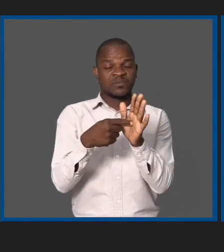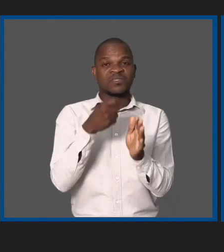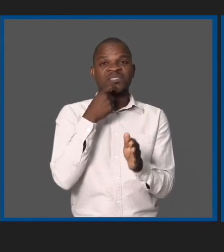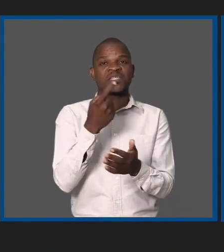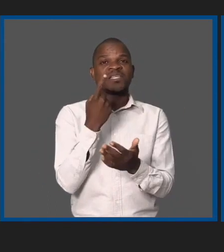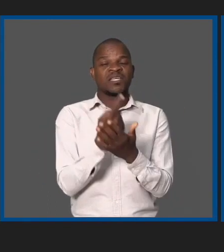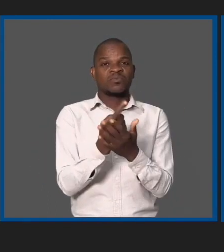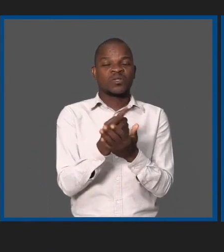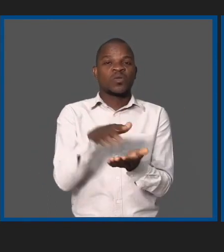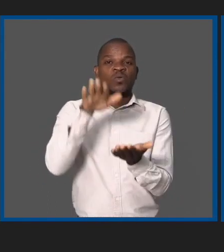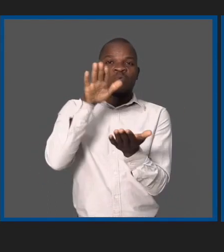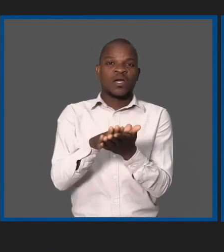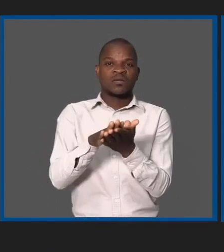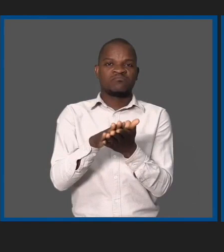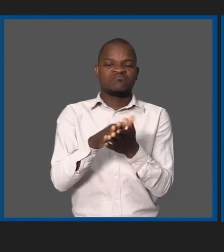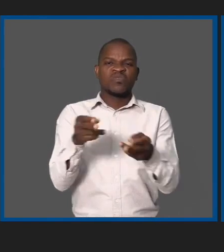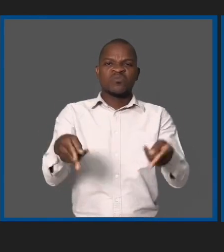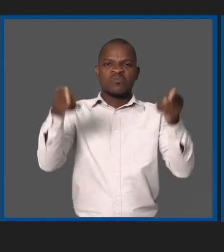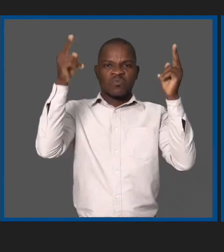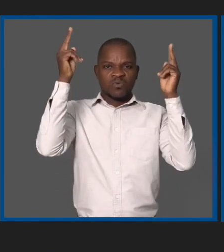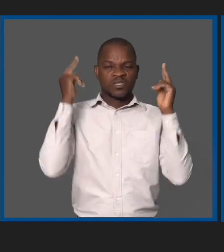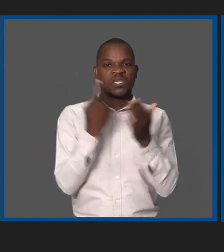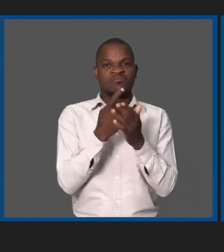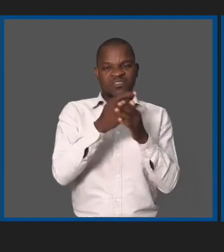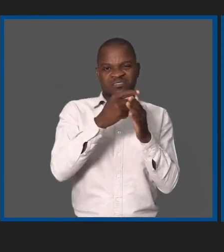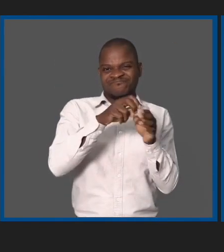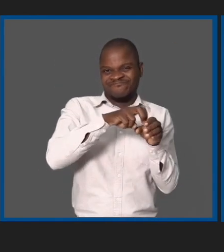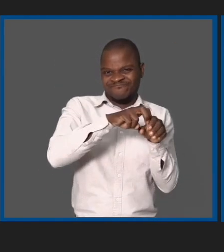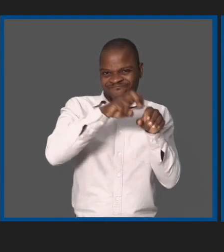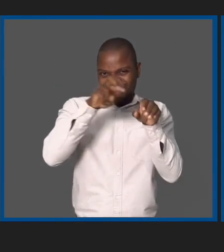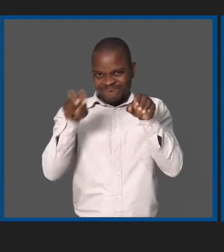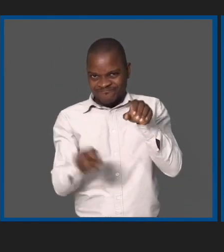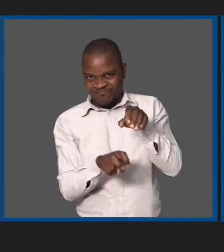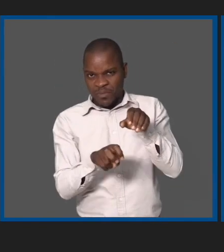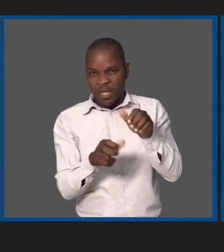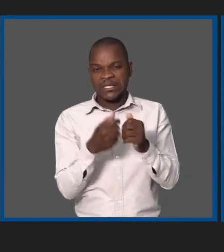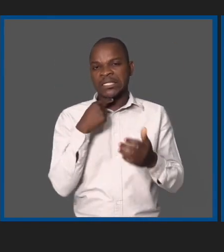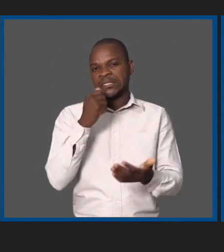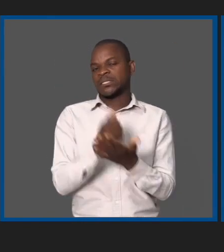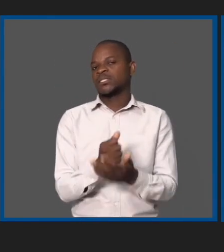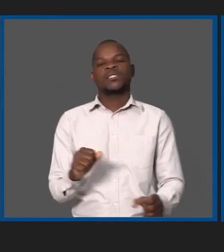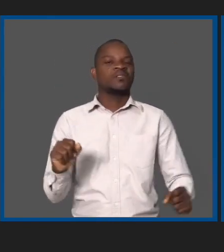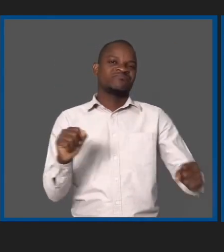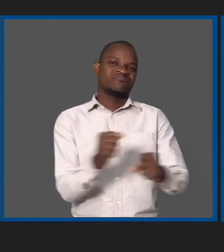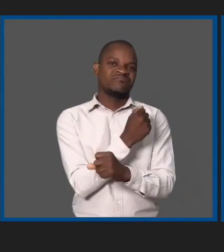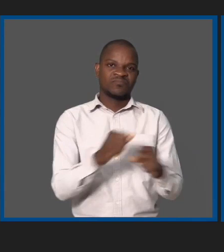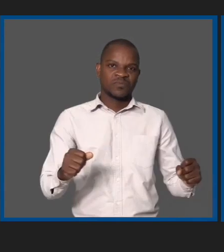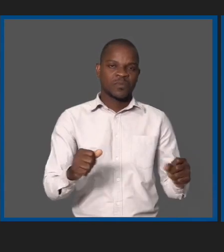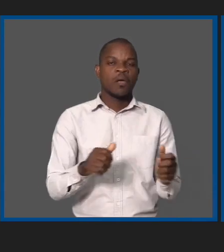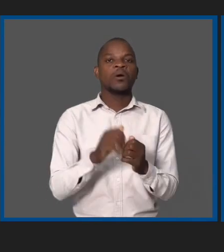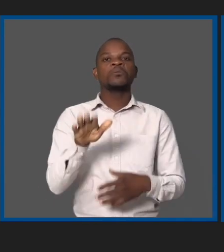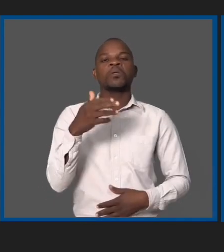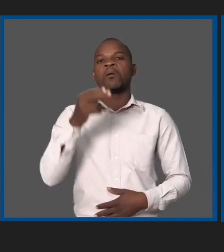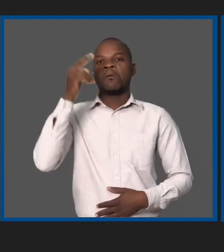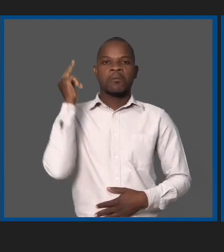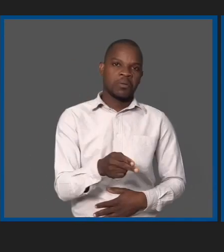para eu descer embaixo da ponte. disse, não, baleou, não posso descer. Então, ali, me baleou. Então, eu